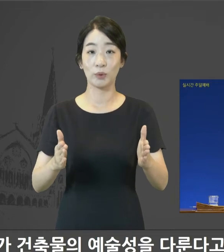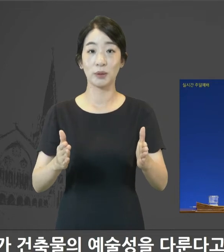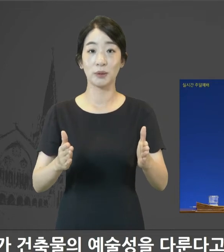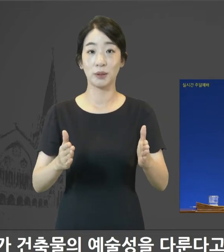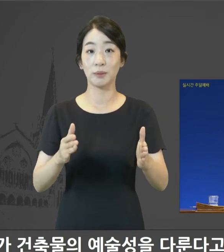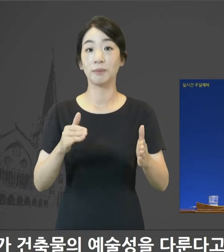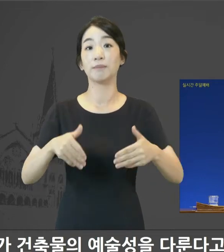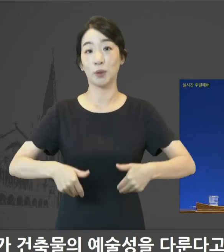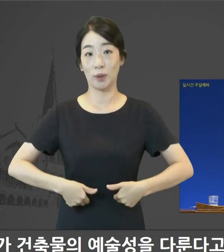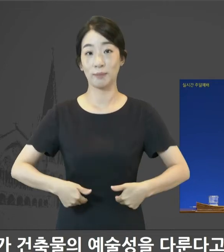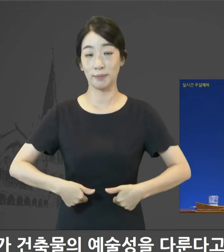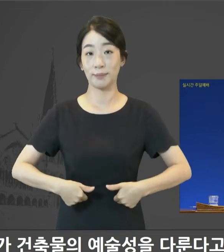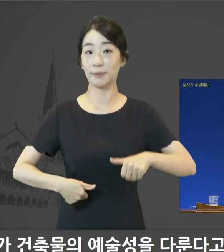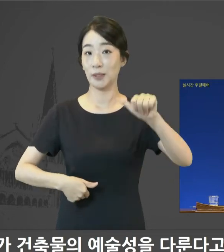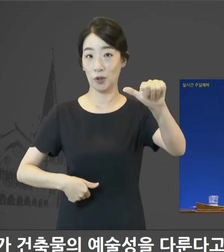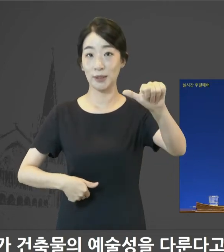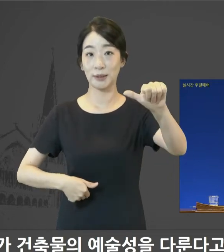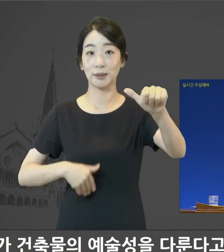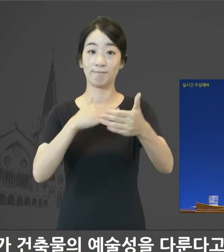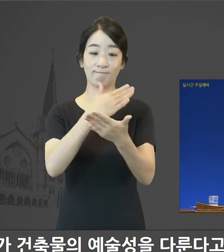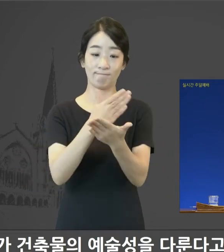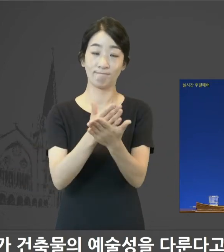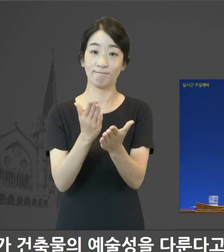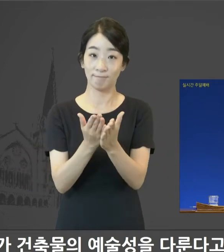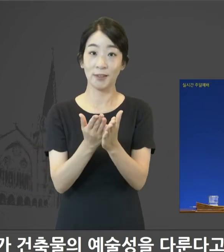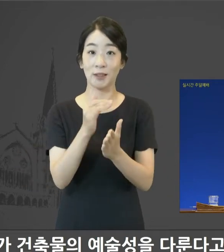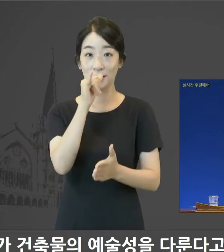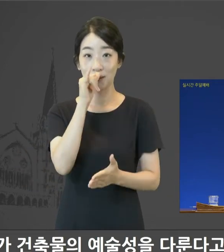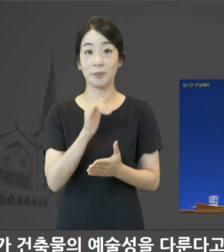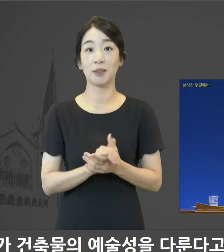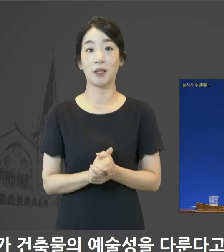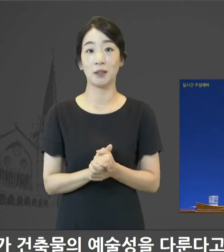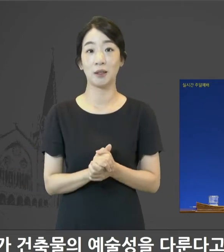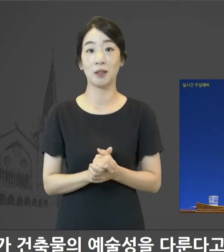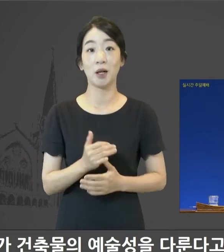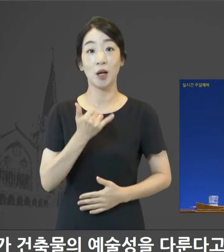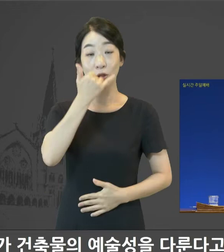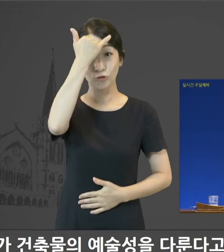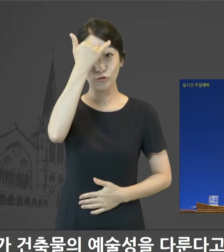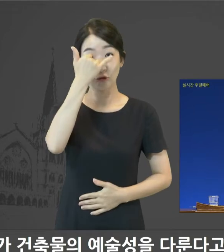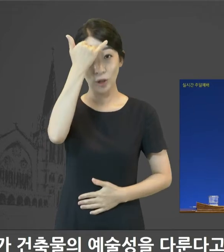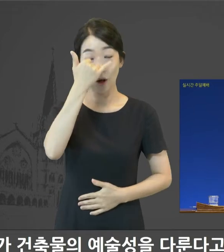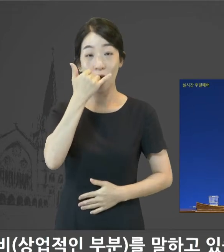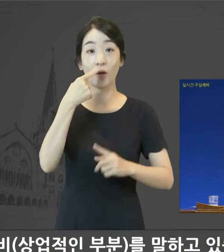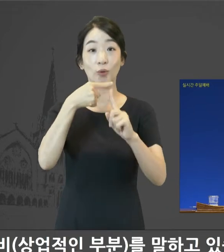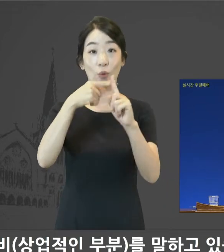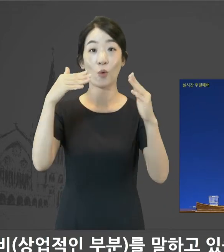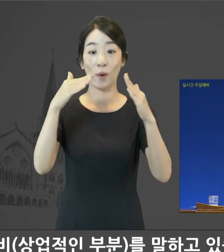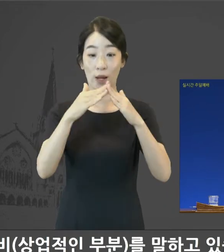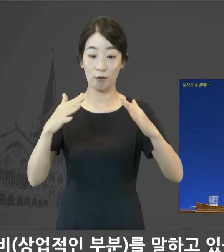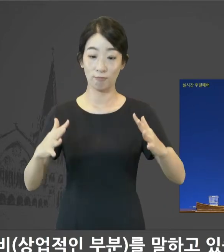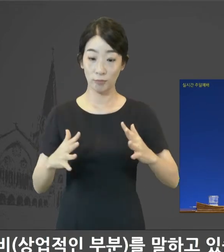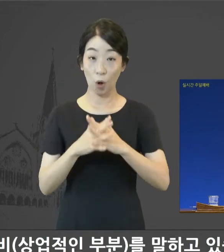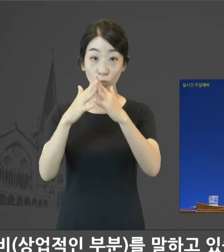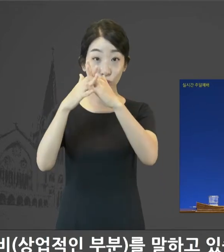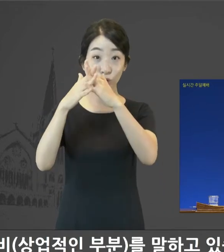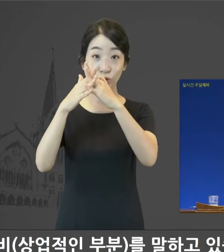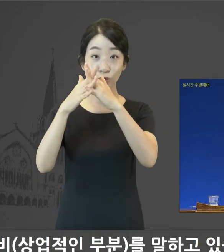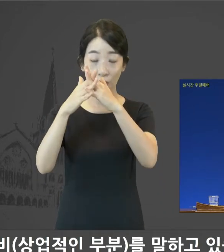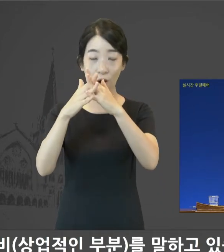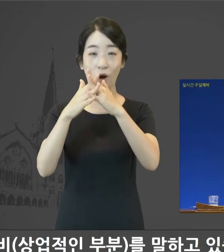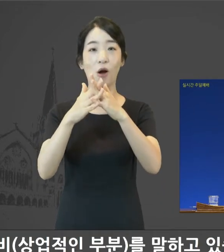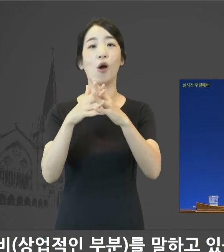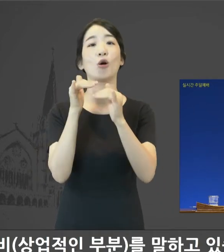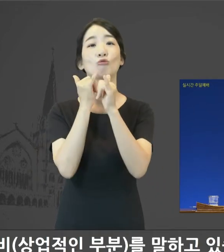부분이라고 말하고 있습니다. 충영교회 건물도 굉장히 중요한 건축물이라고